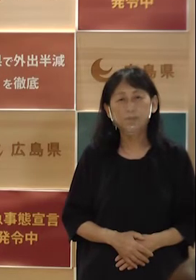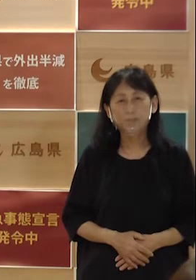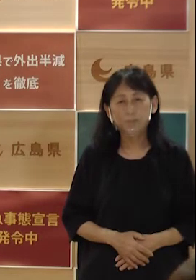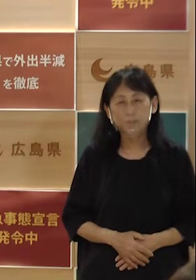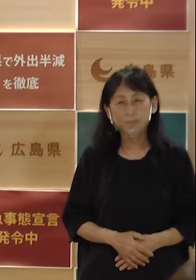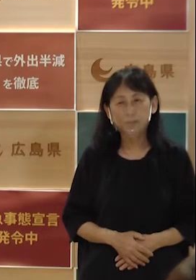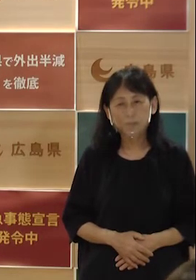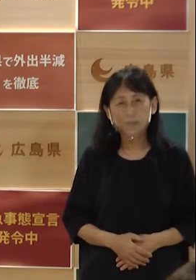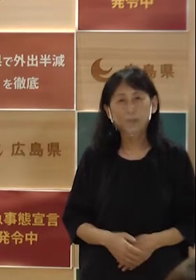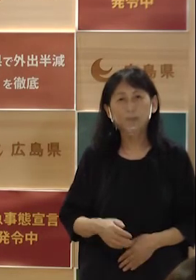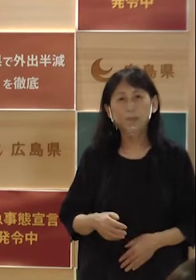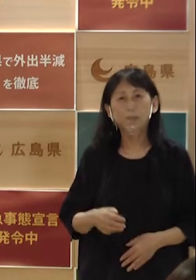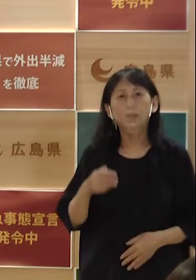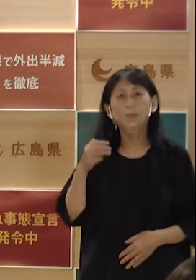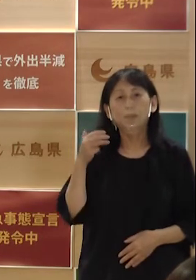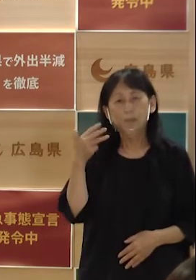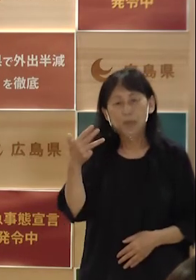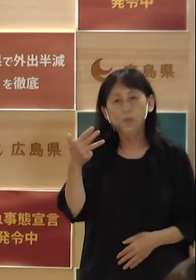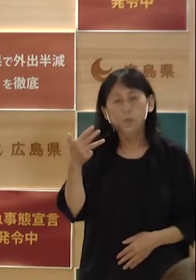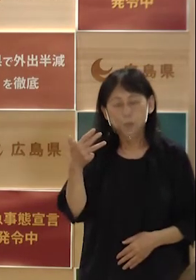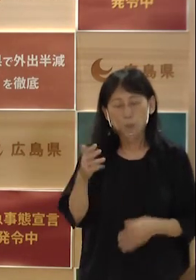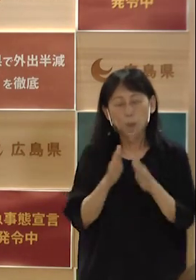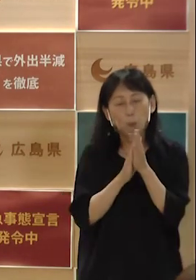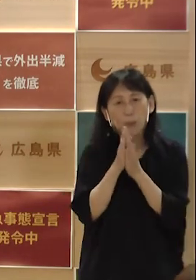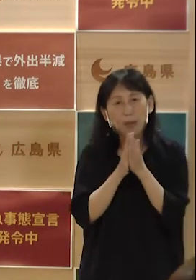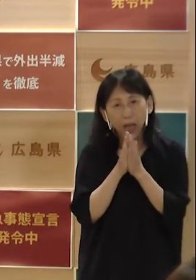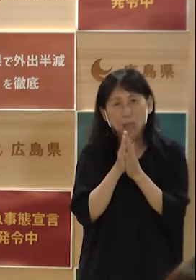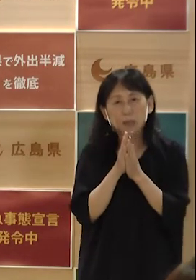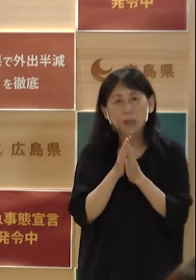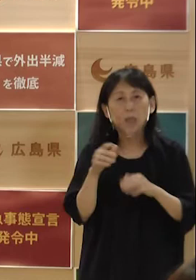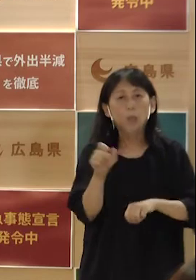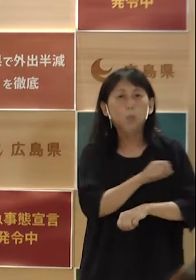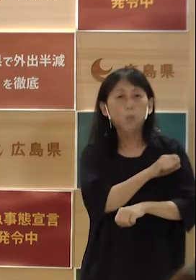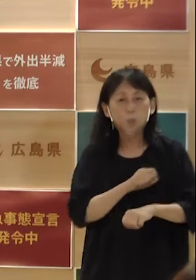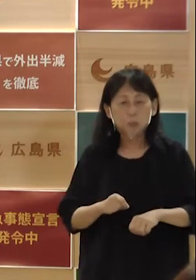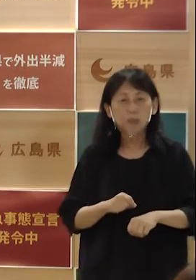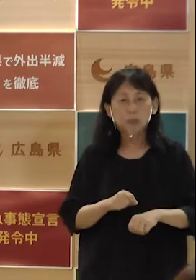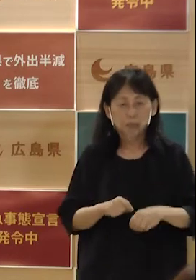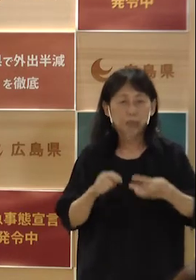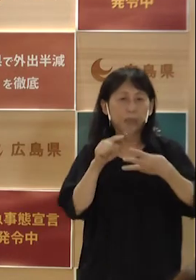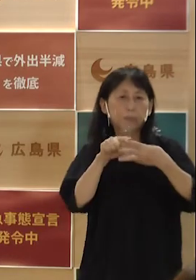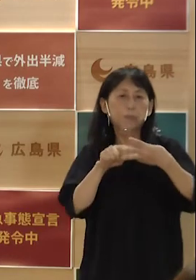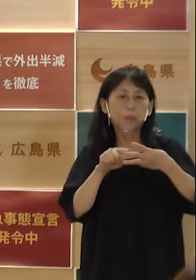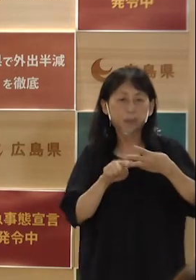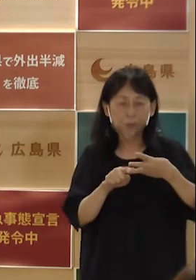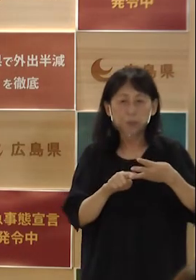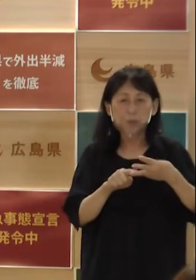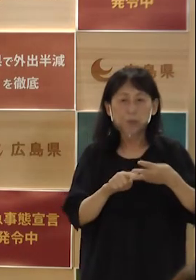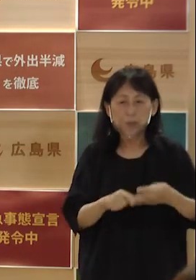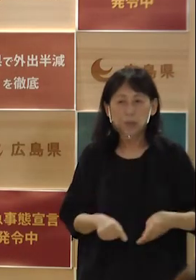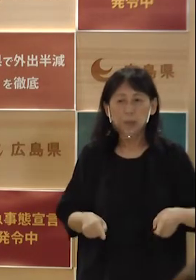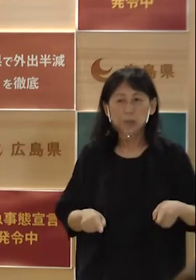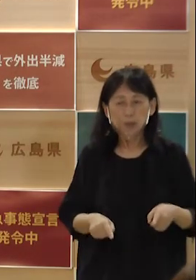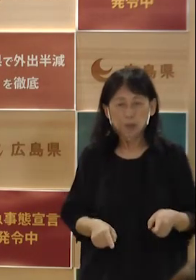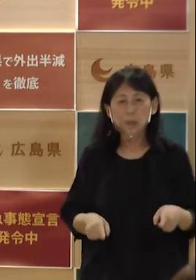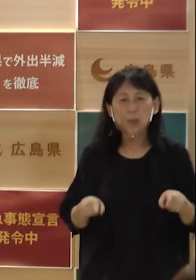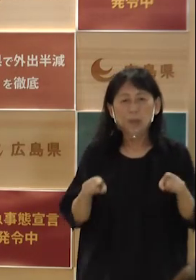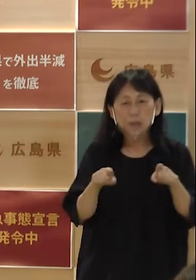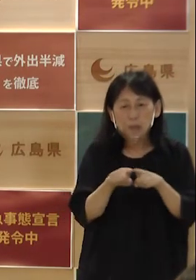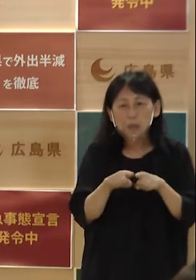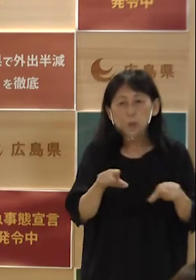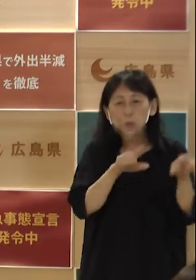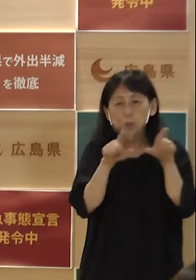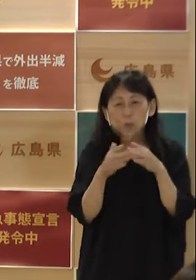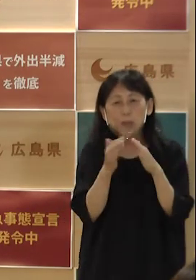8つですね、特に観点、同居の5月以外に出居し